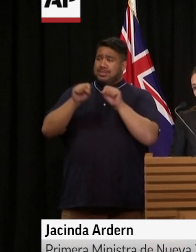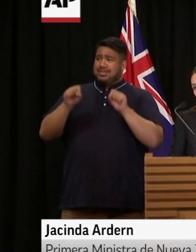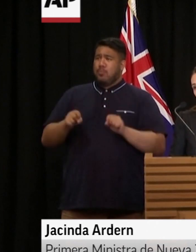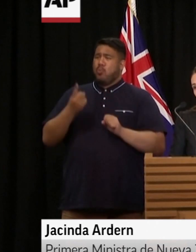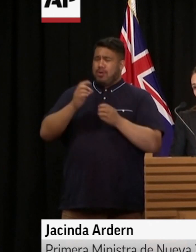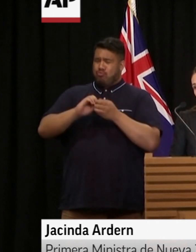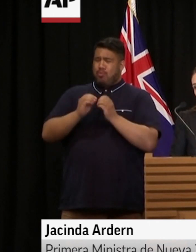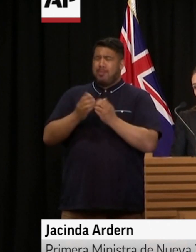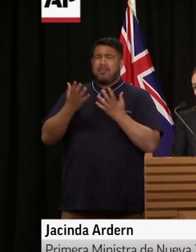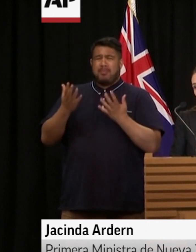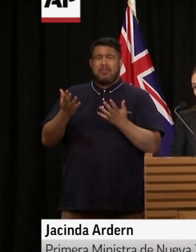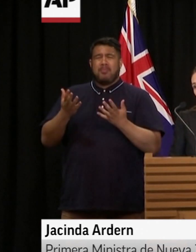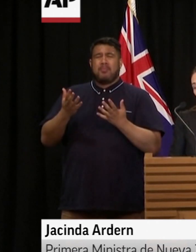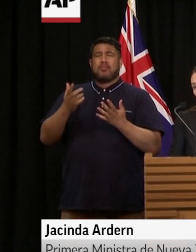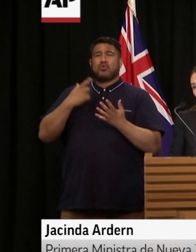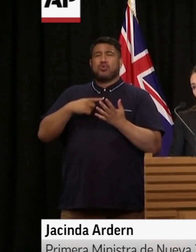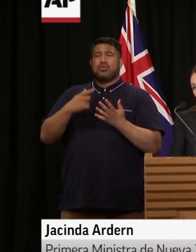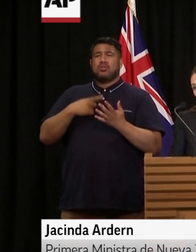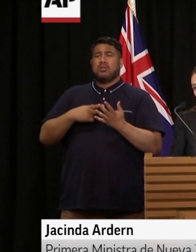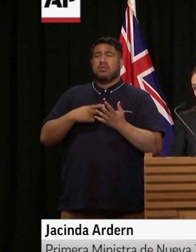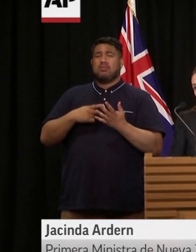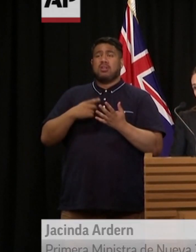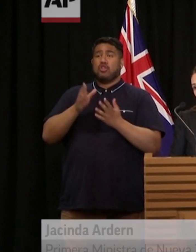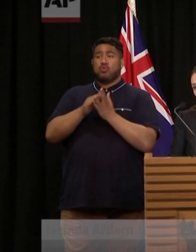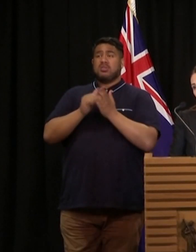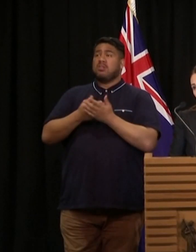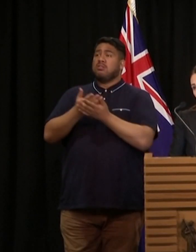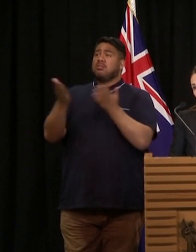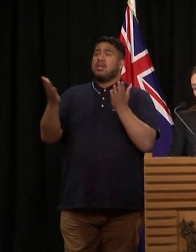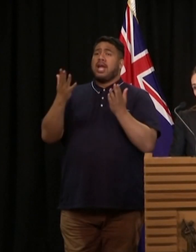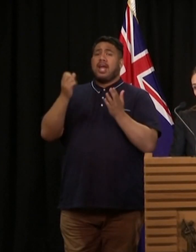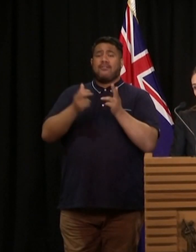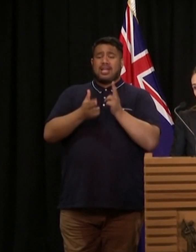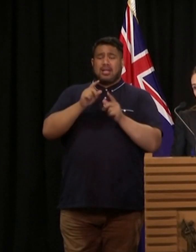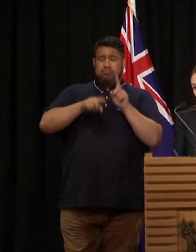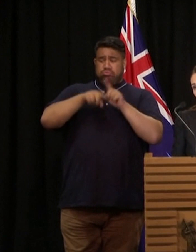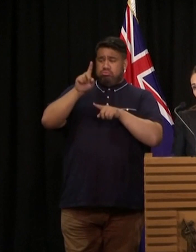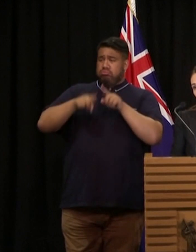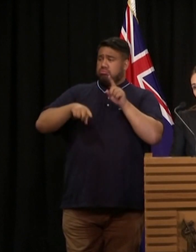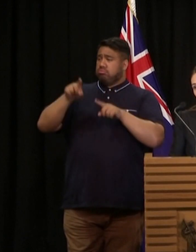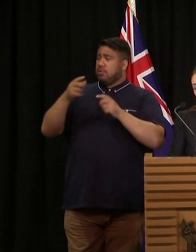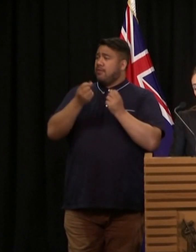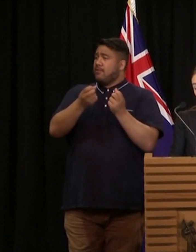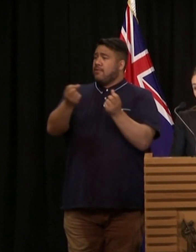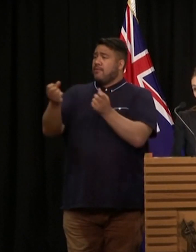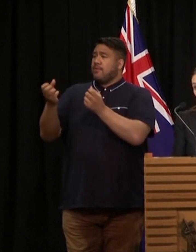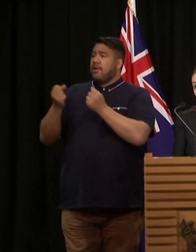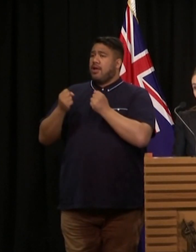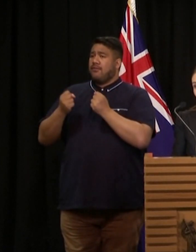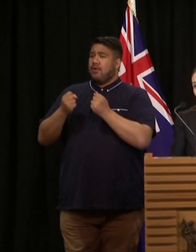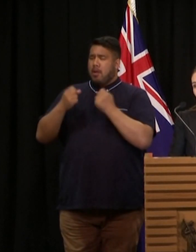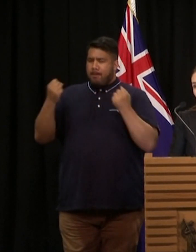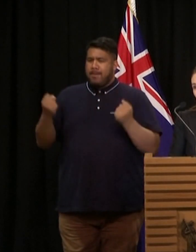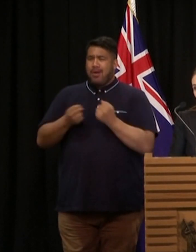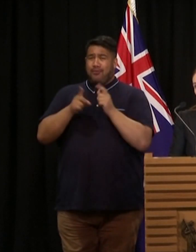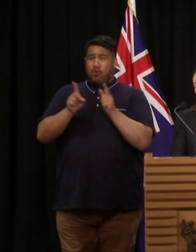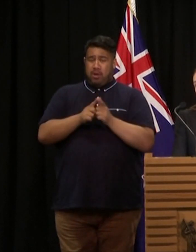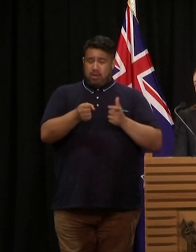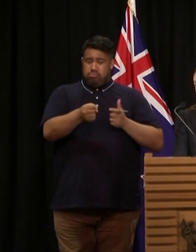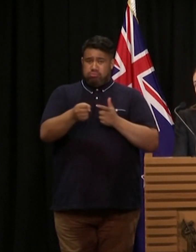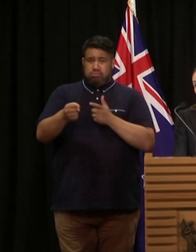es el precio que debemos pagar para garantizar la seguridad de nuestras comunidades dijo arder